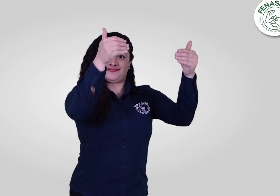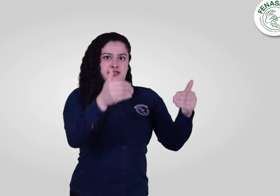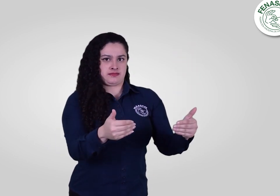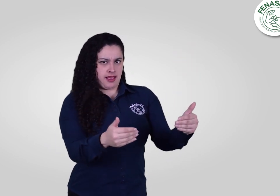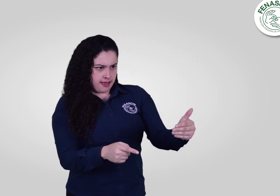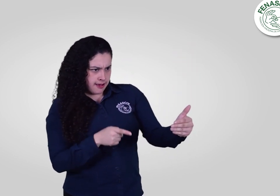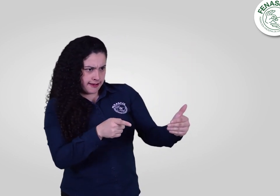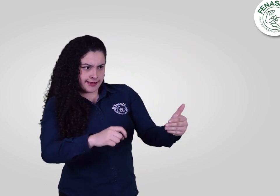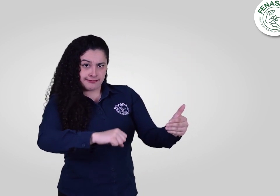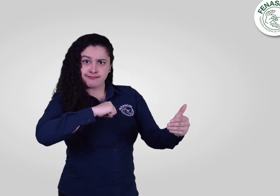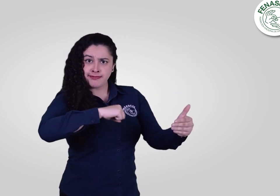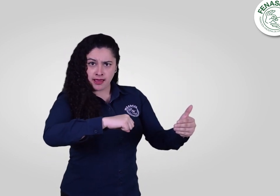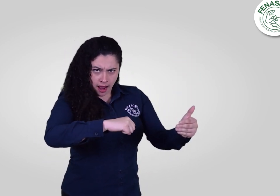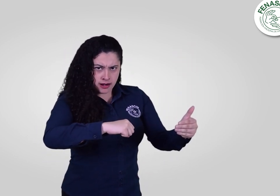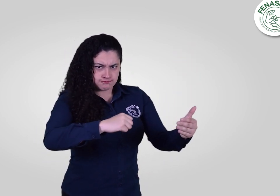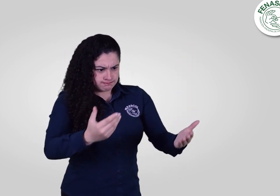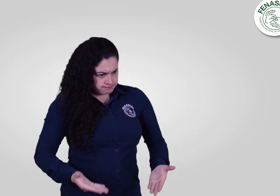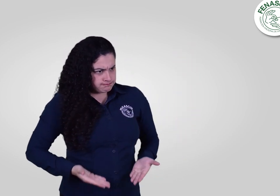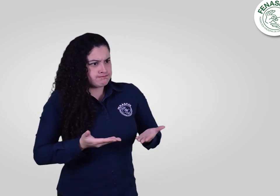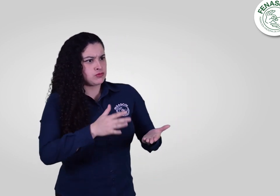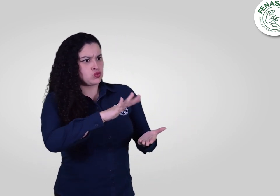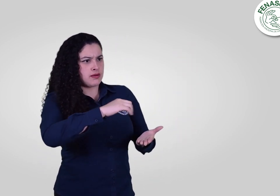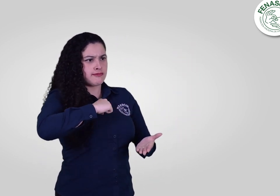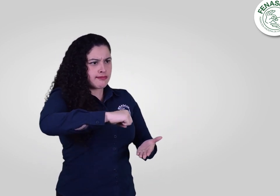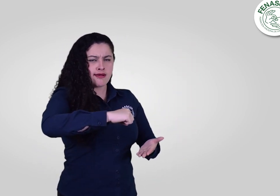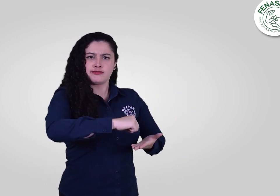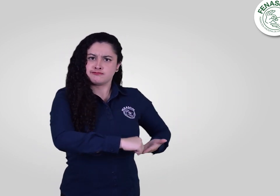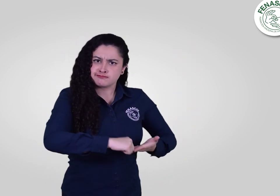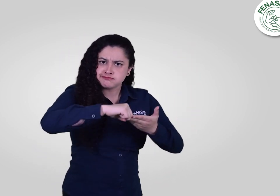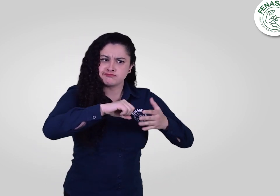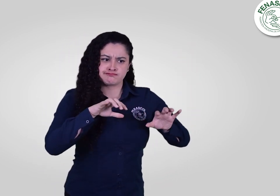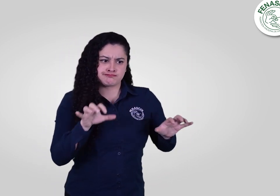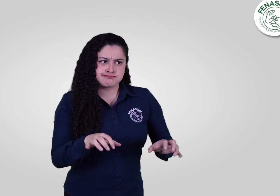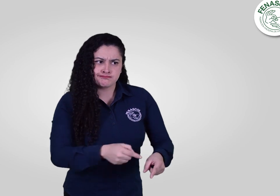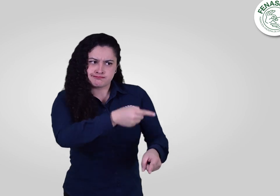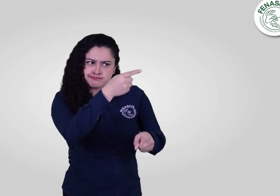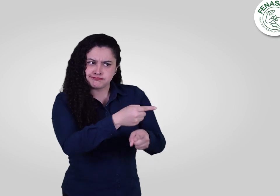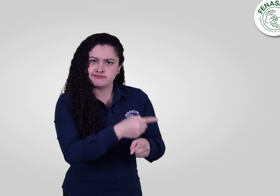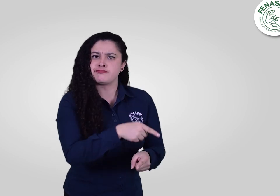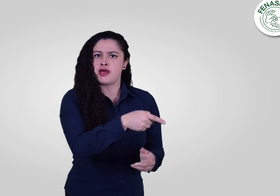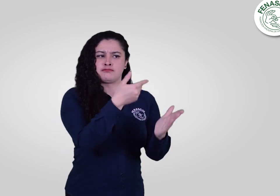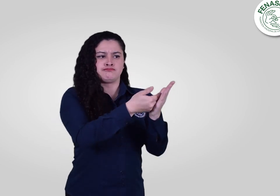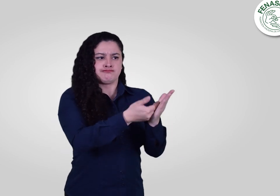garantizar el pleno ejercicio de los derechos de las personas con discapacidad